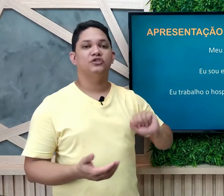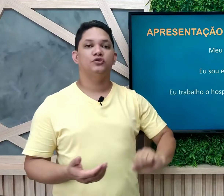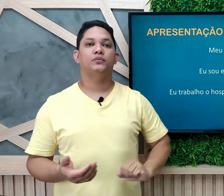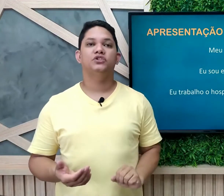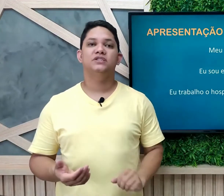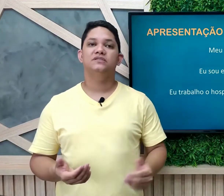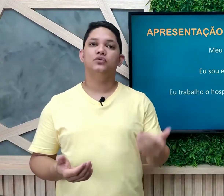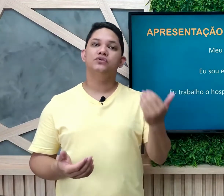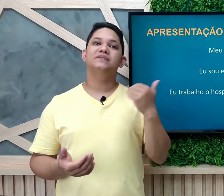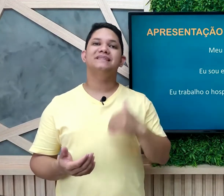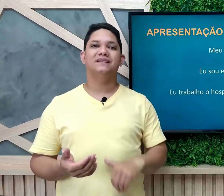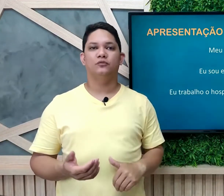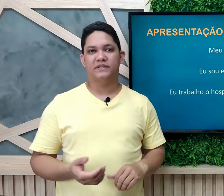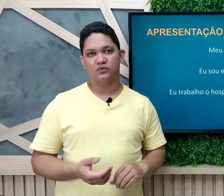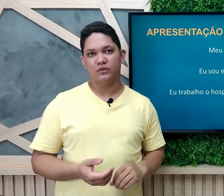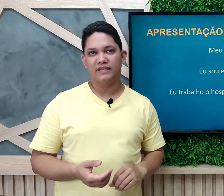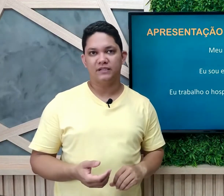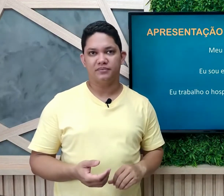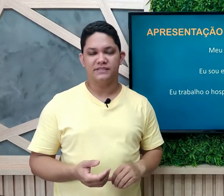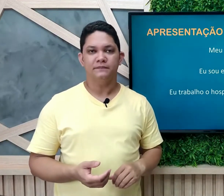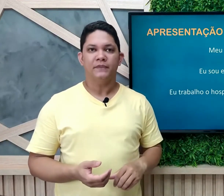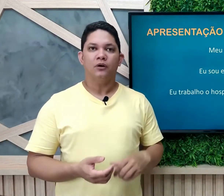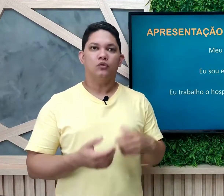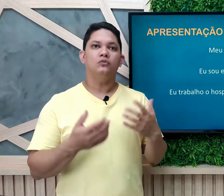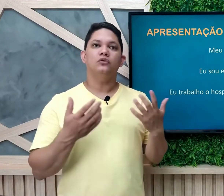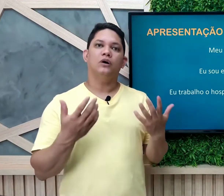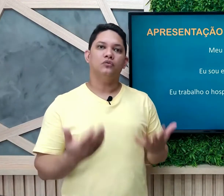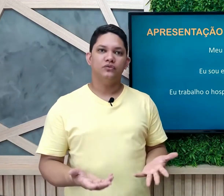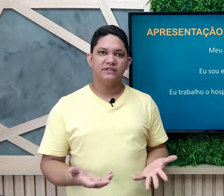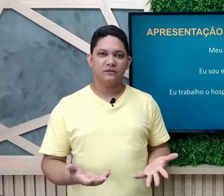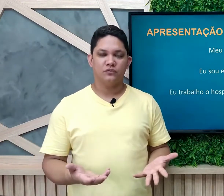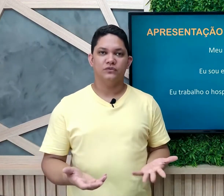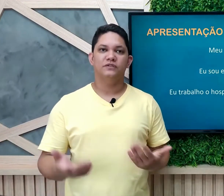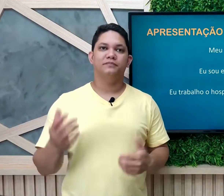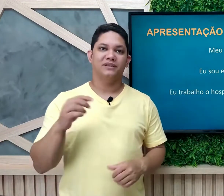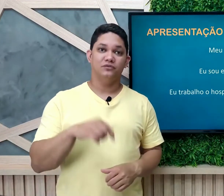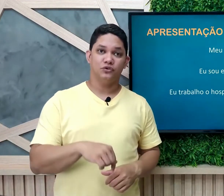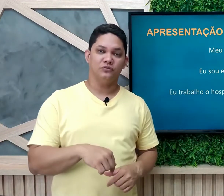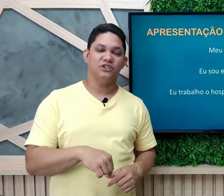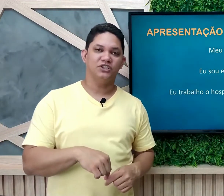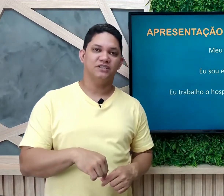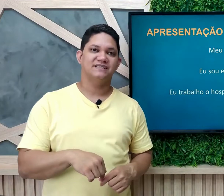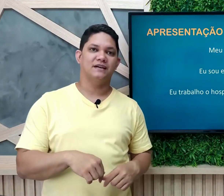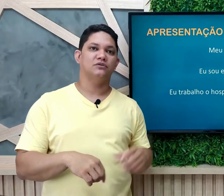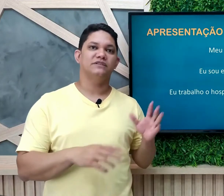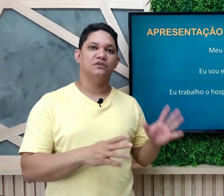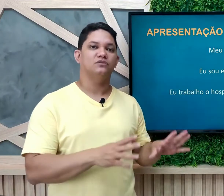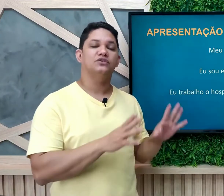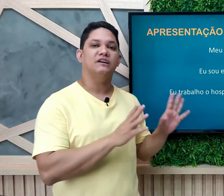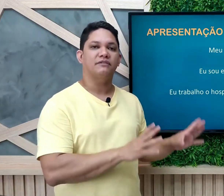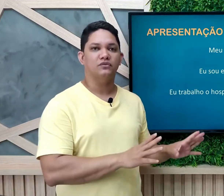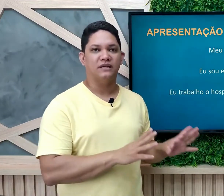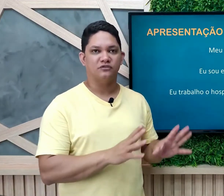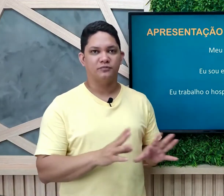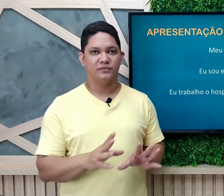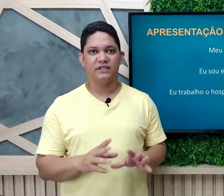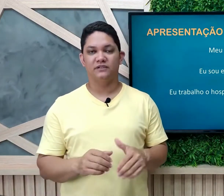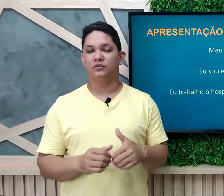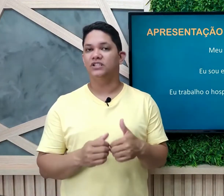gente pode dizer o nosso sinal pessoal em Libras. Como alguns alunos para quem eu estou ministrando nessa aula, que são alunos da Faculdade Supremo Redentor, eles